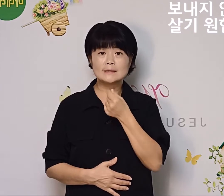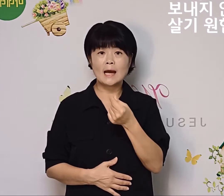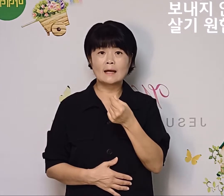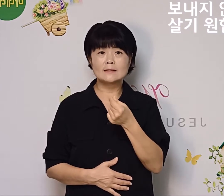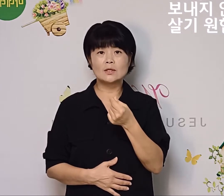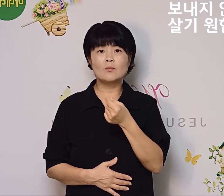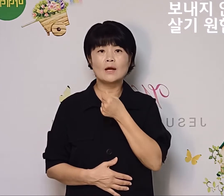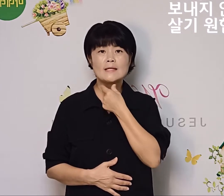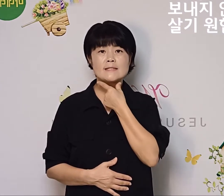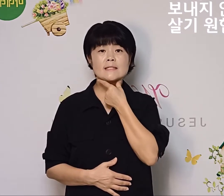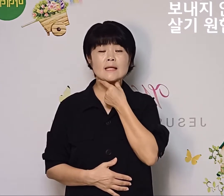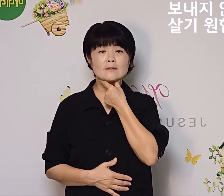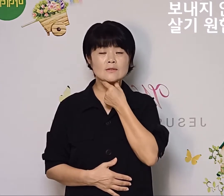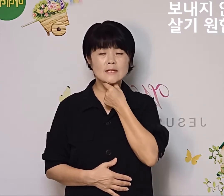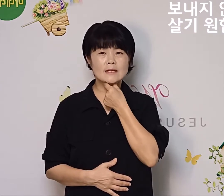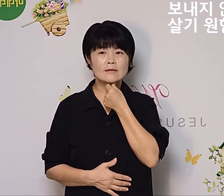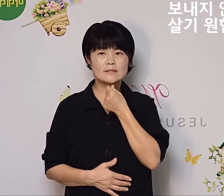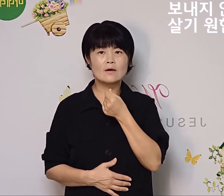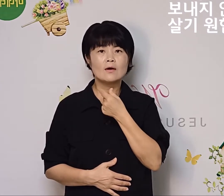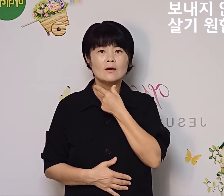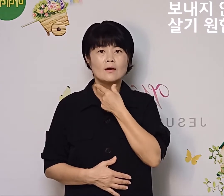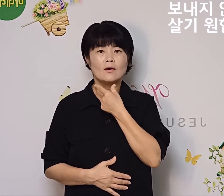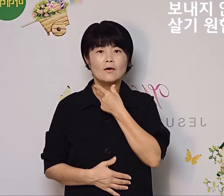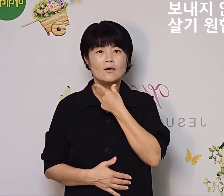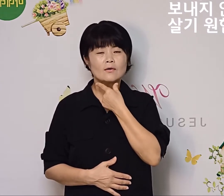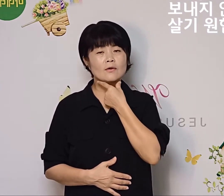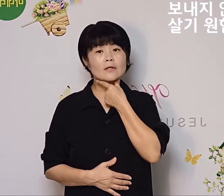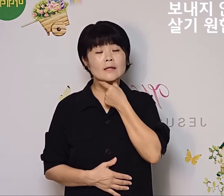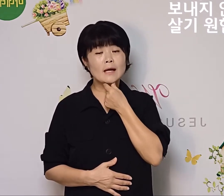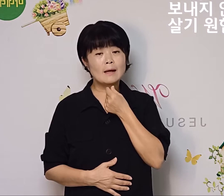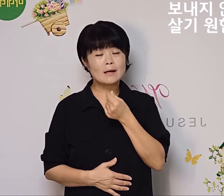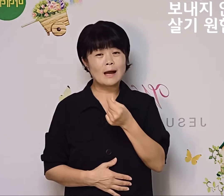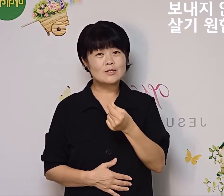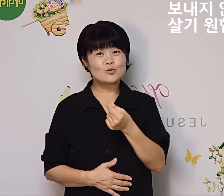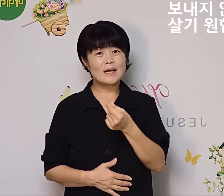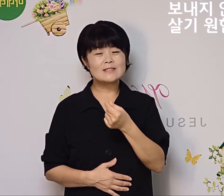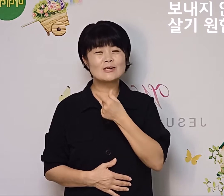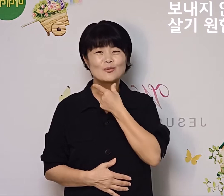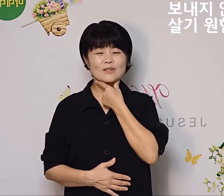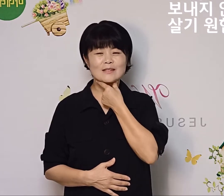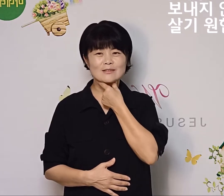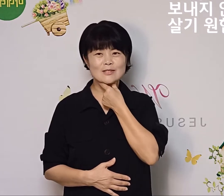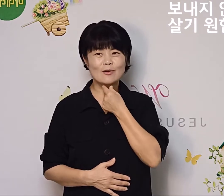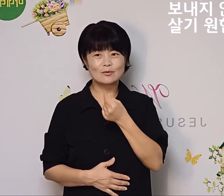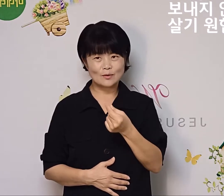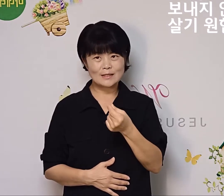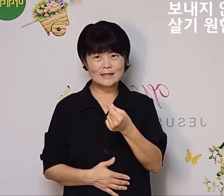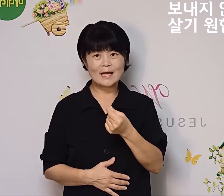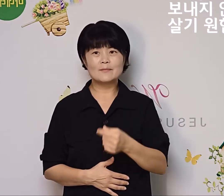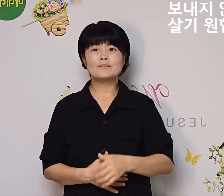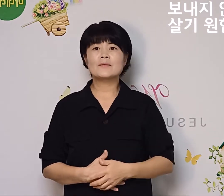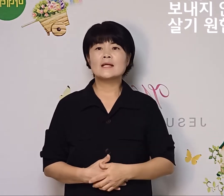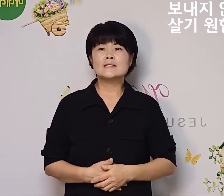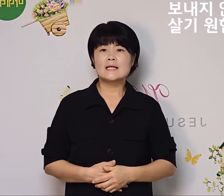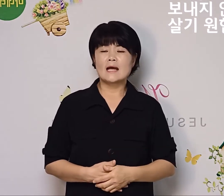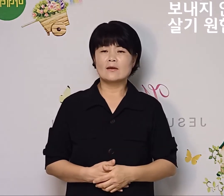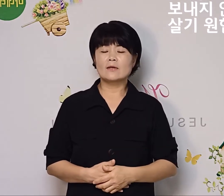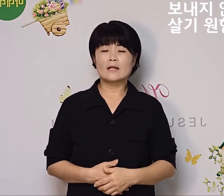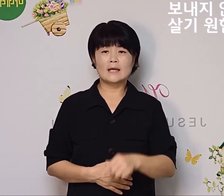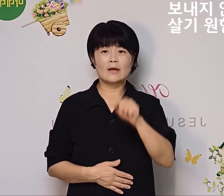목마르다 그죠? 갈증이 나는 거잖아요. 그래서 그러니까 아주 간절히 원하는 거죠. 원하다. 자 연결할게요.